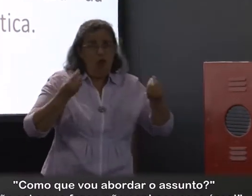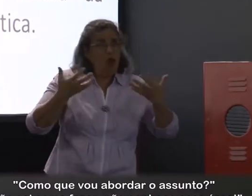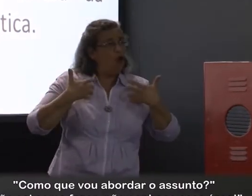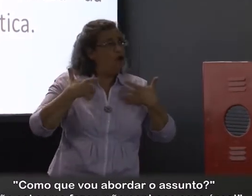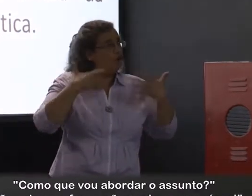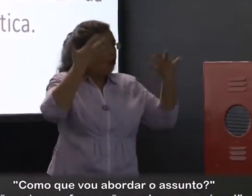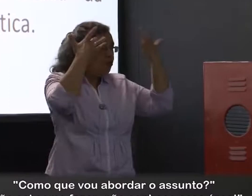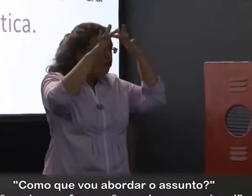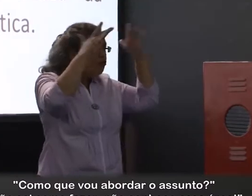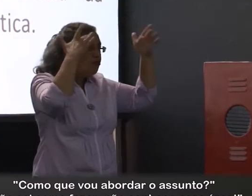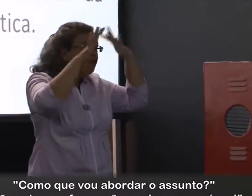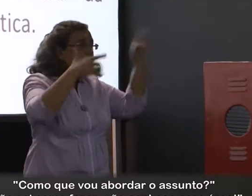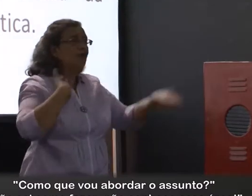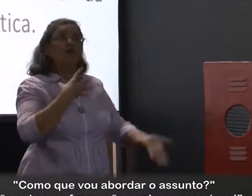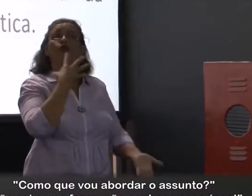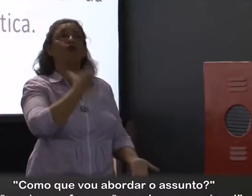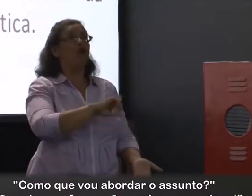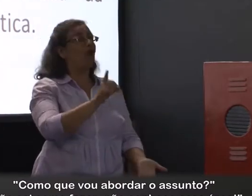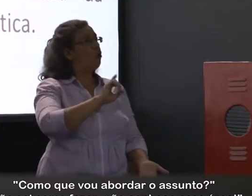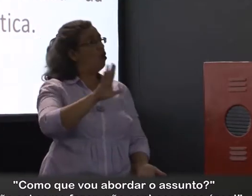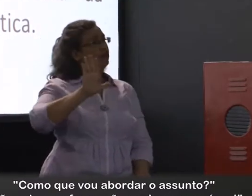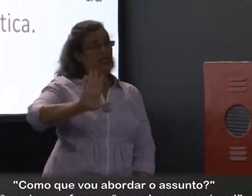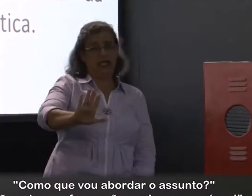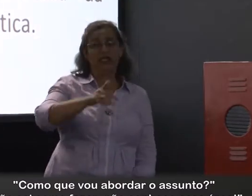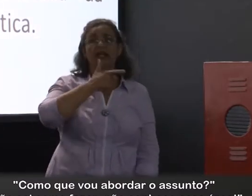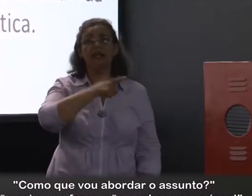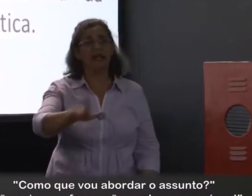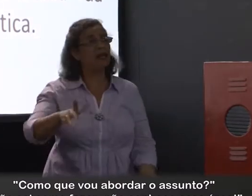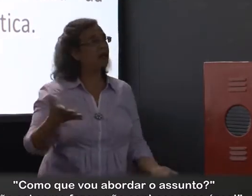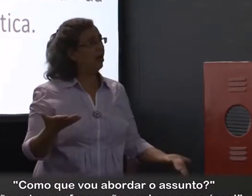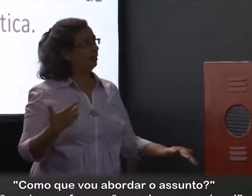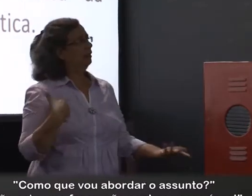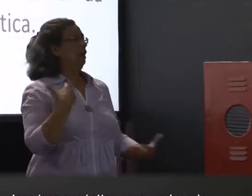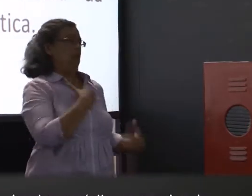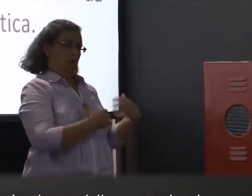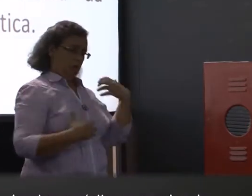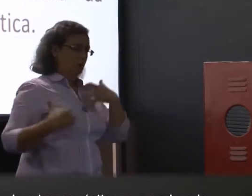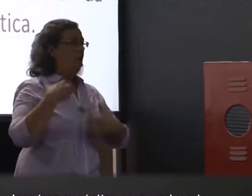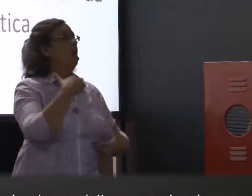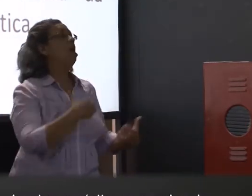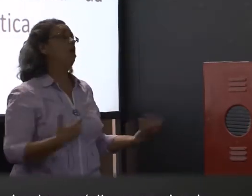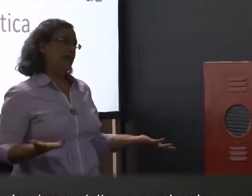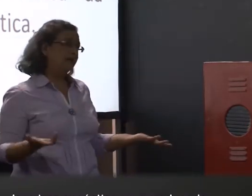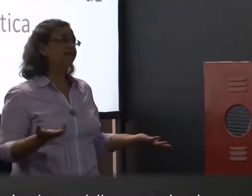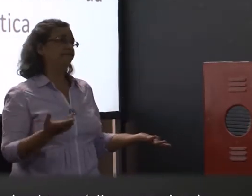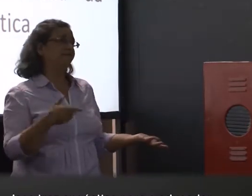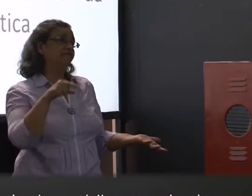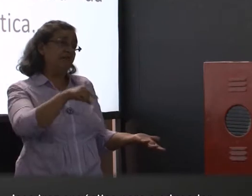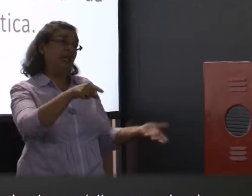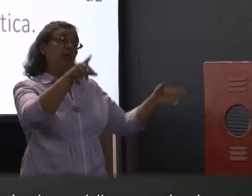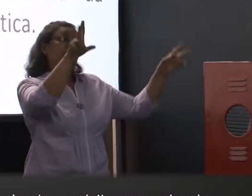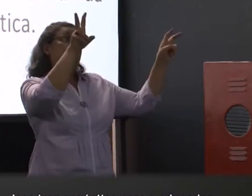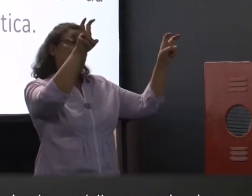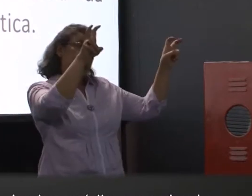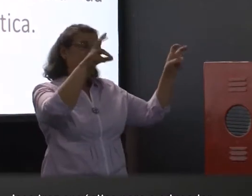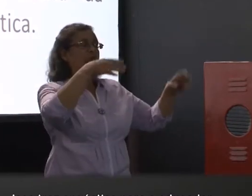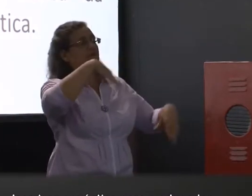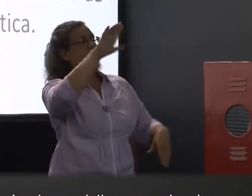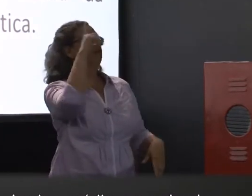esse assunto? Eu não sei como fazer, eu não conheço essa área, que é a língua dele, então isso traz angústias para o